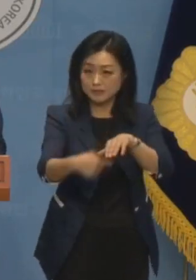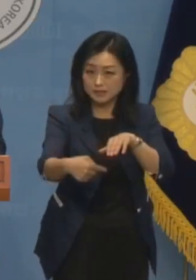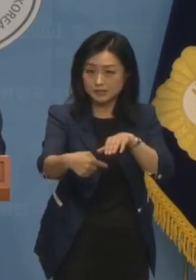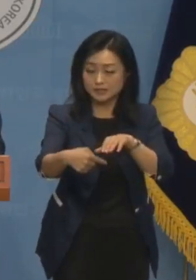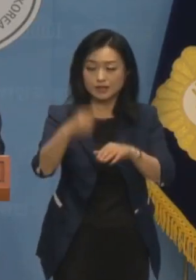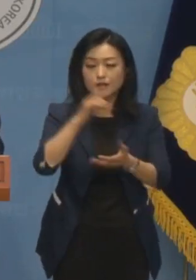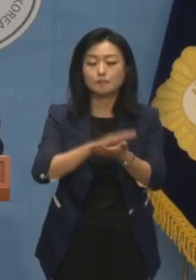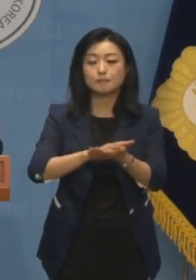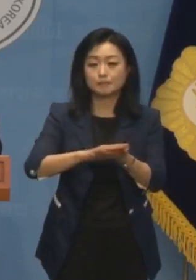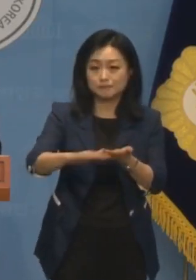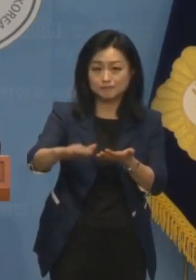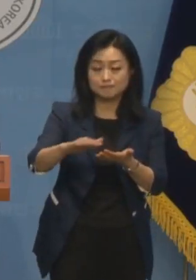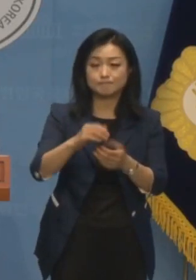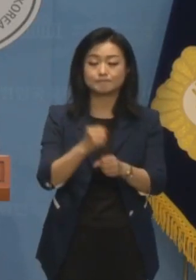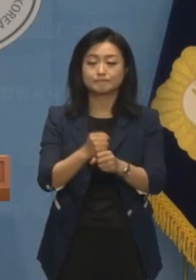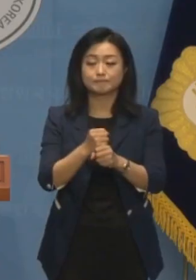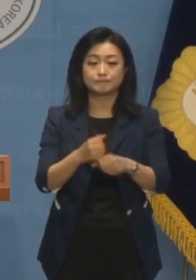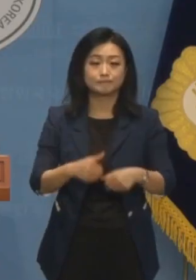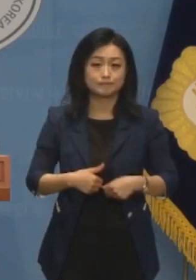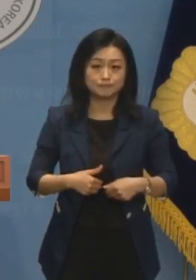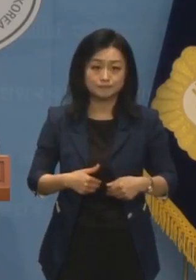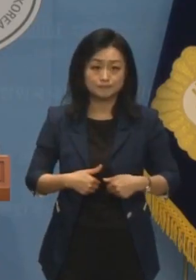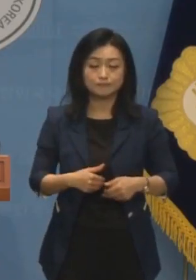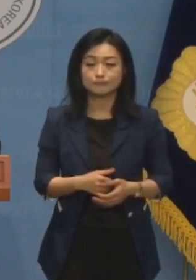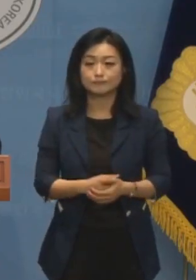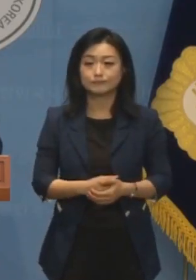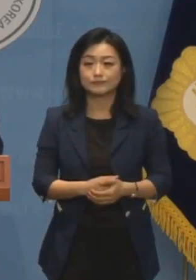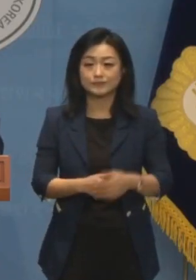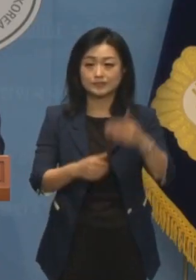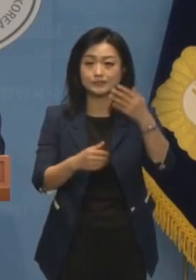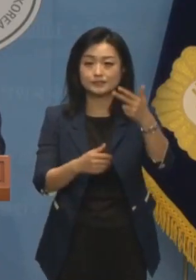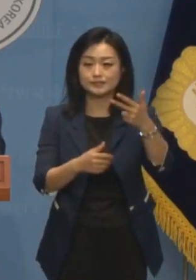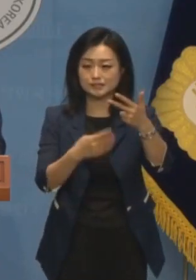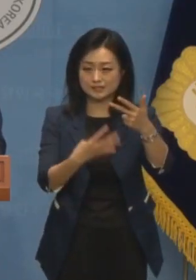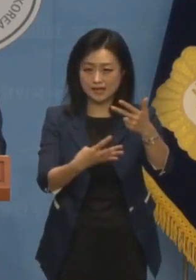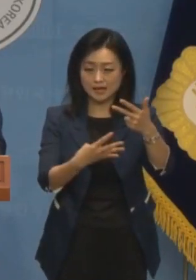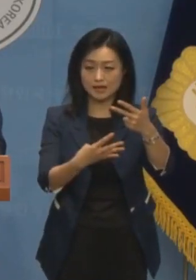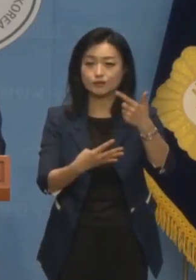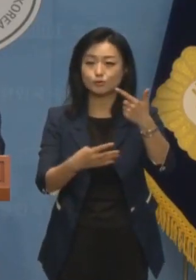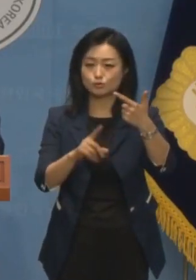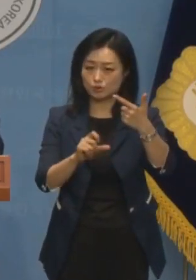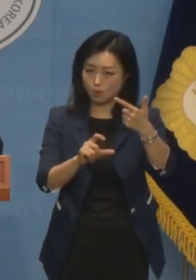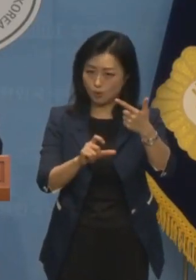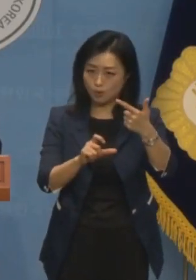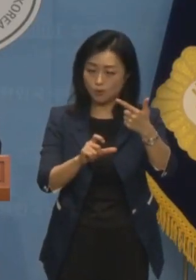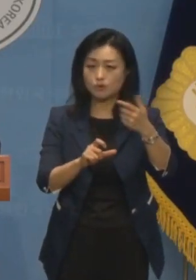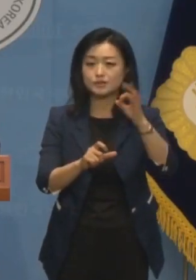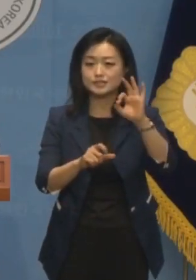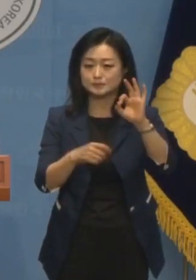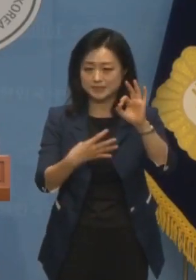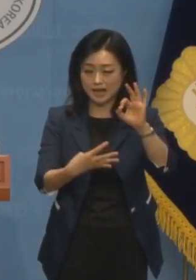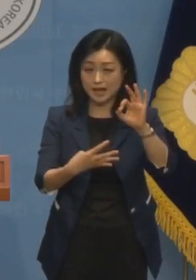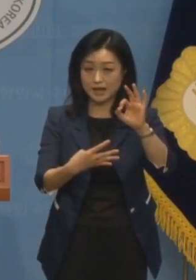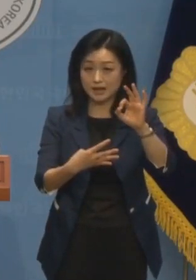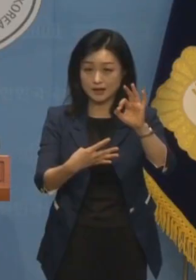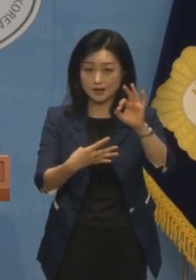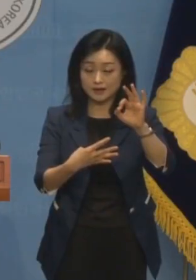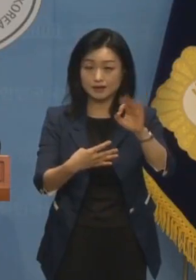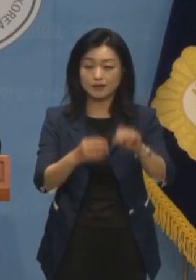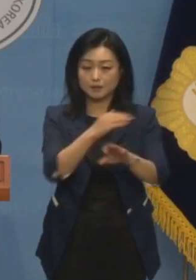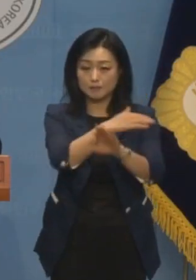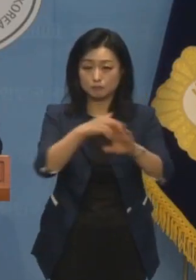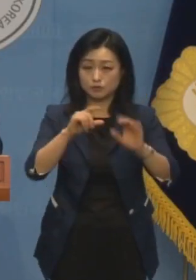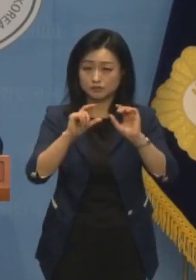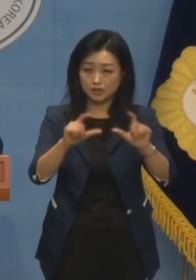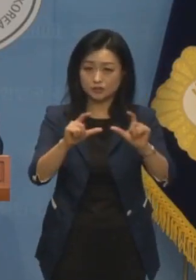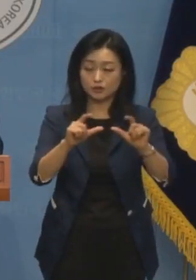평화를 키워나가야 합니다. 7.4 남북 공동성명, 6.15 남북 공동선언, 14 남북 정상선언, 판문점